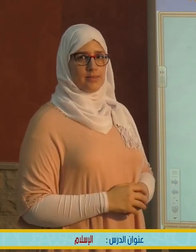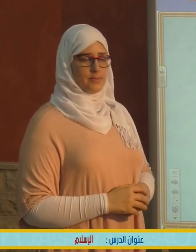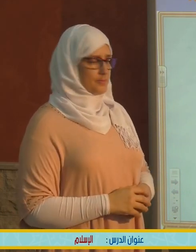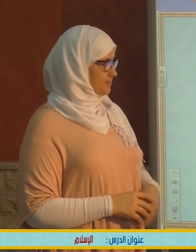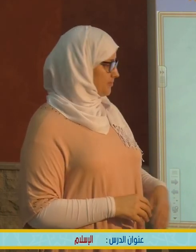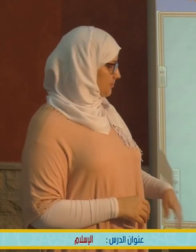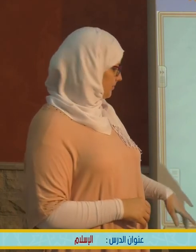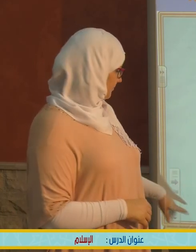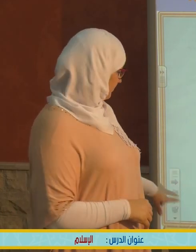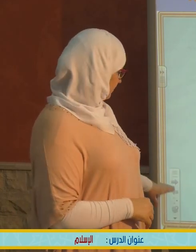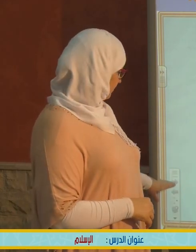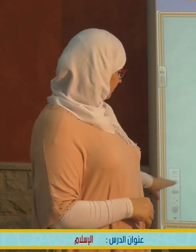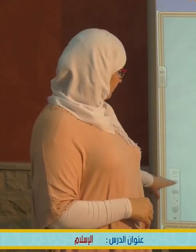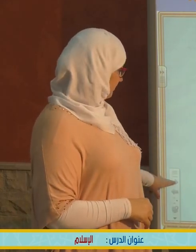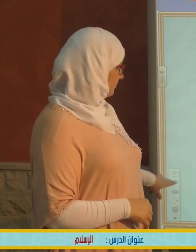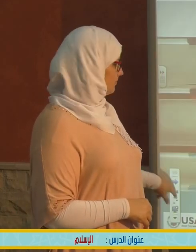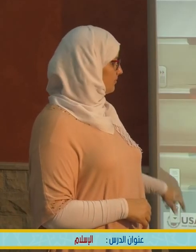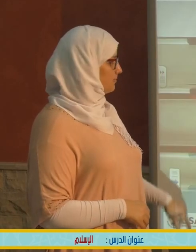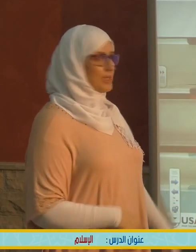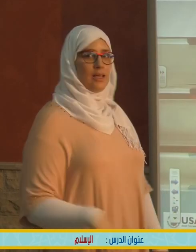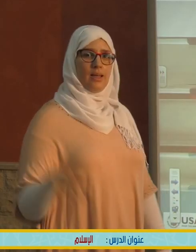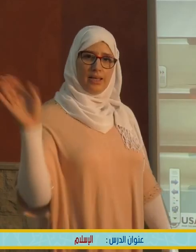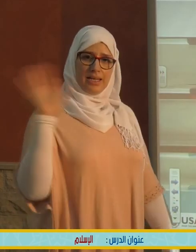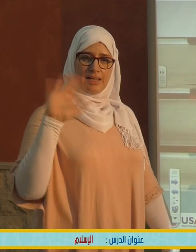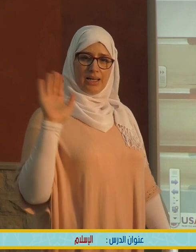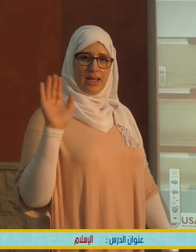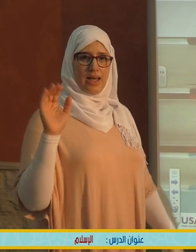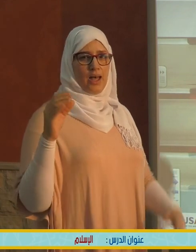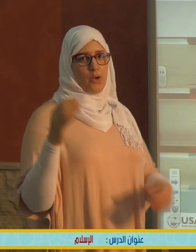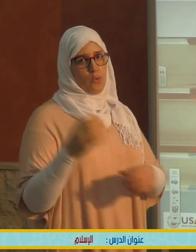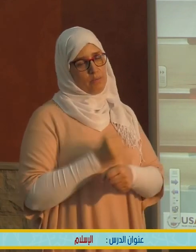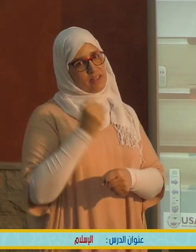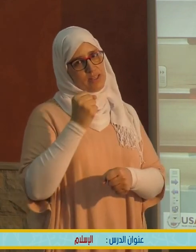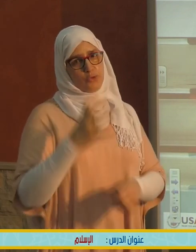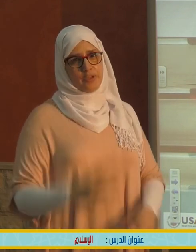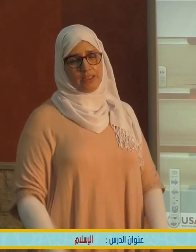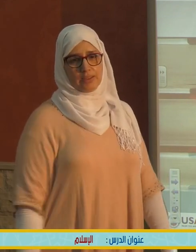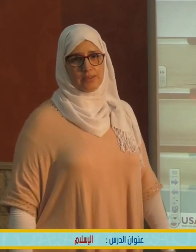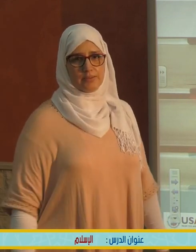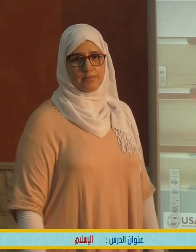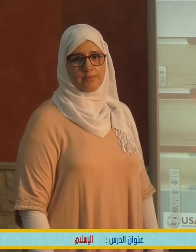4 ركعات. إلى اللقاء وبالتوفيق.